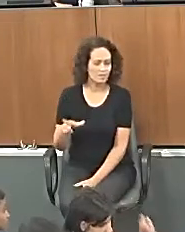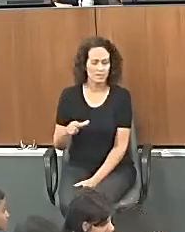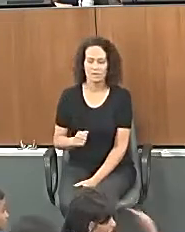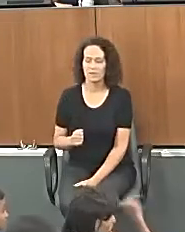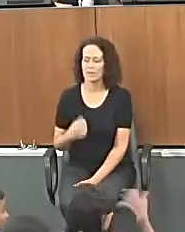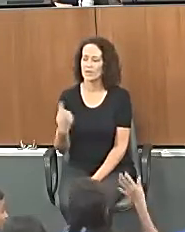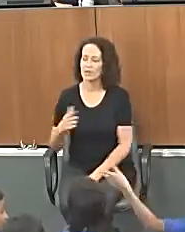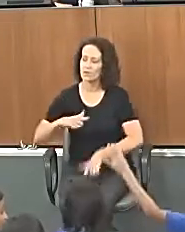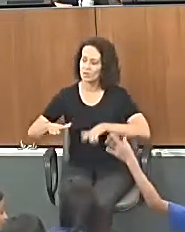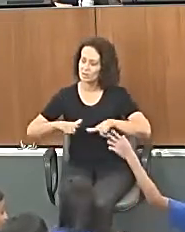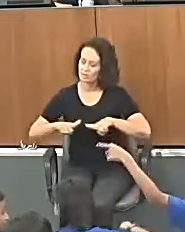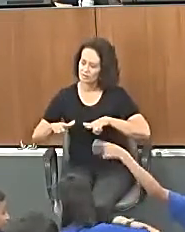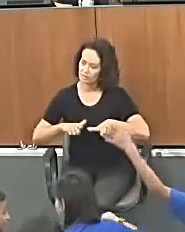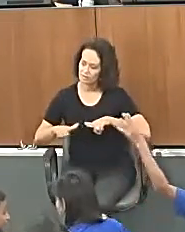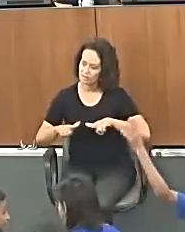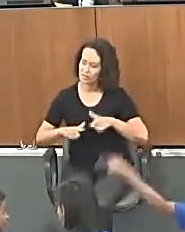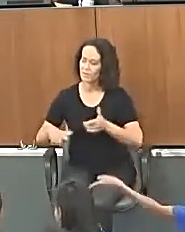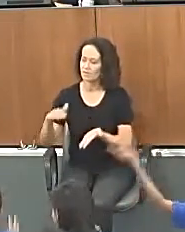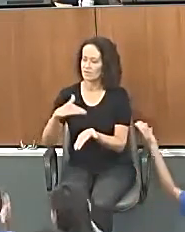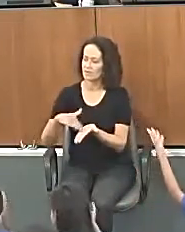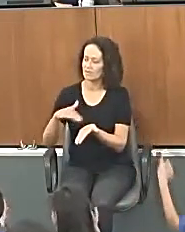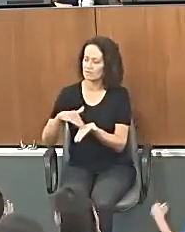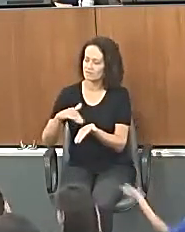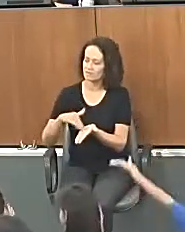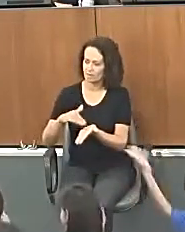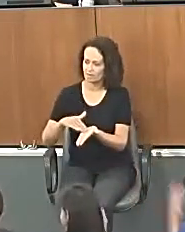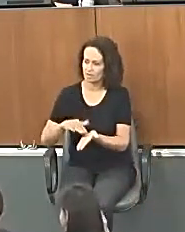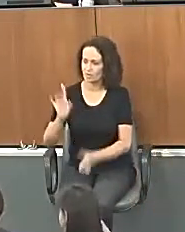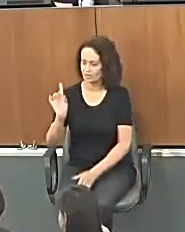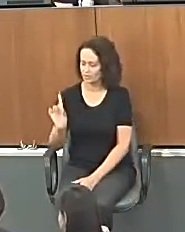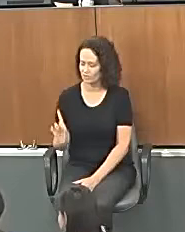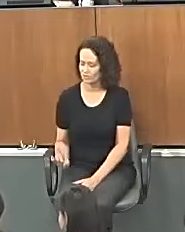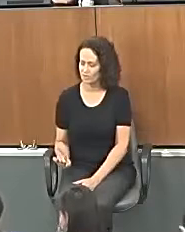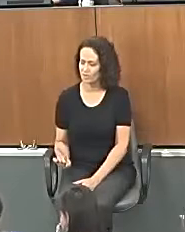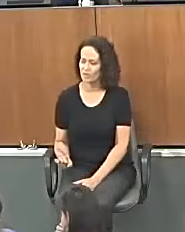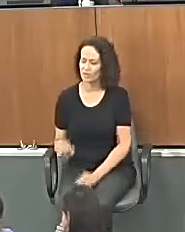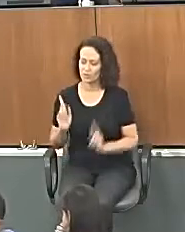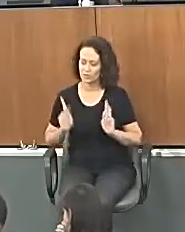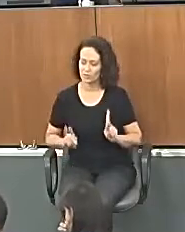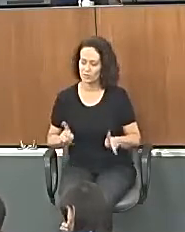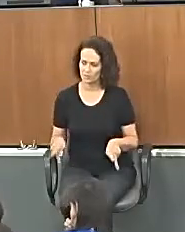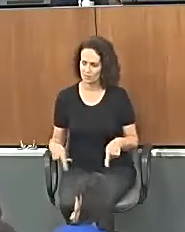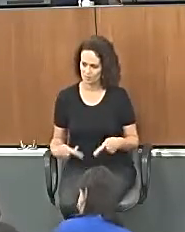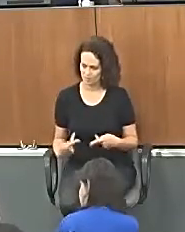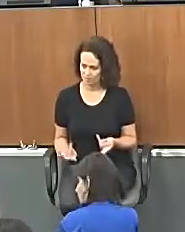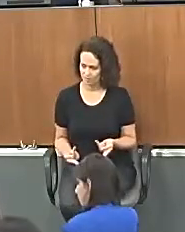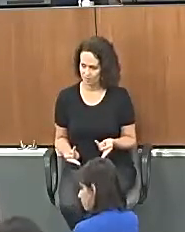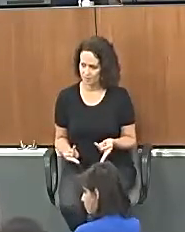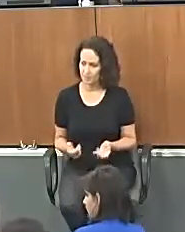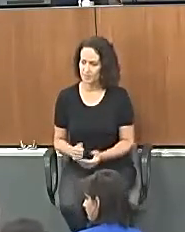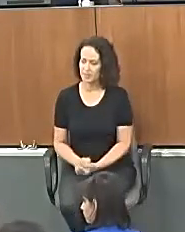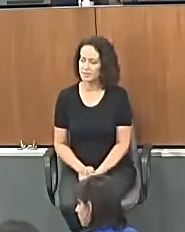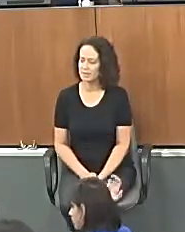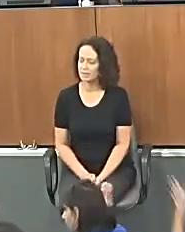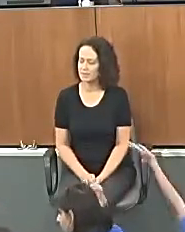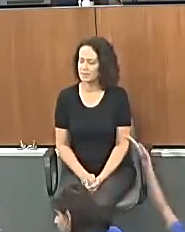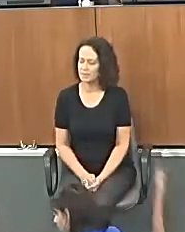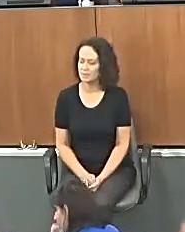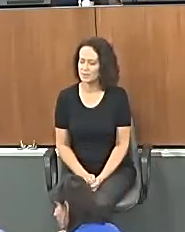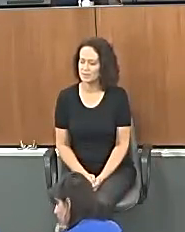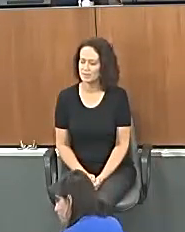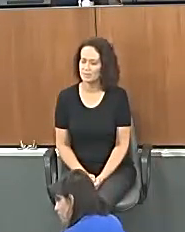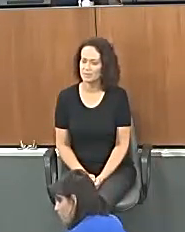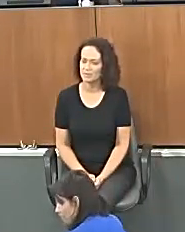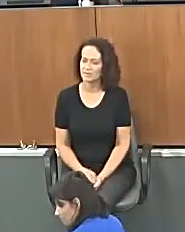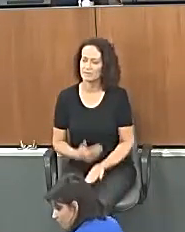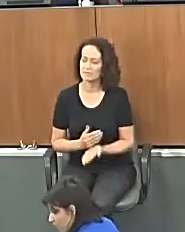trabalho nosso lá na secretaria a secretaria de direitos humanos que vai transformar em sua secretaria de direitos humanos quando reforma em relativa